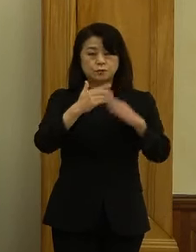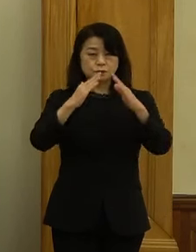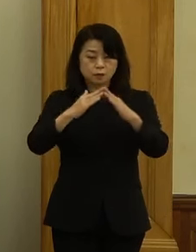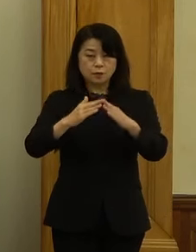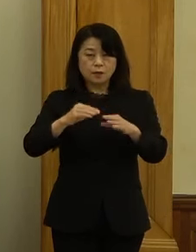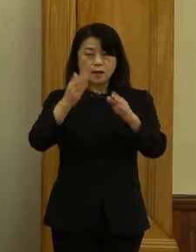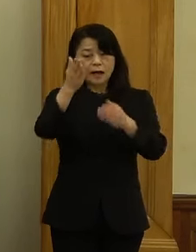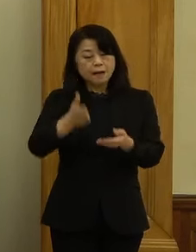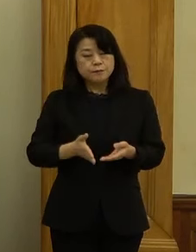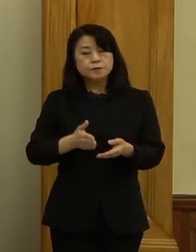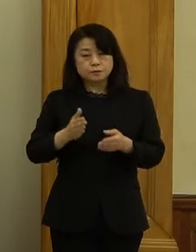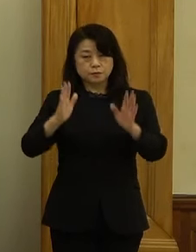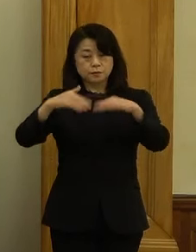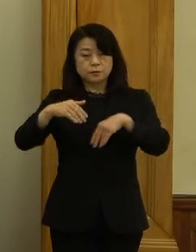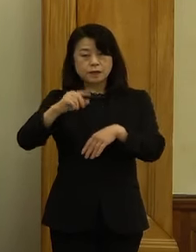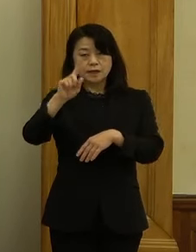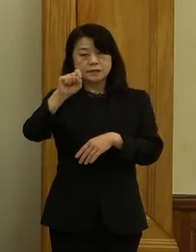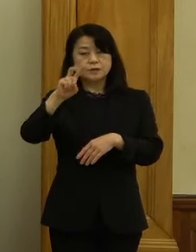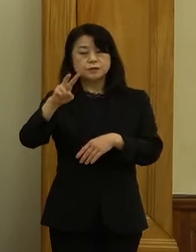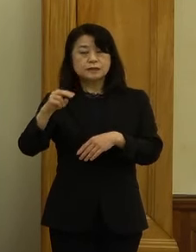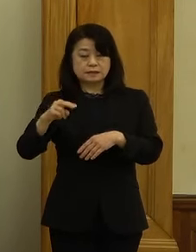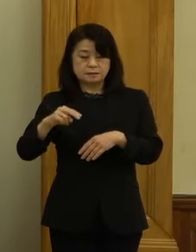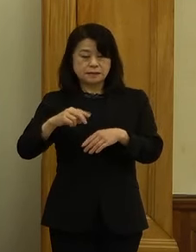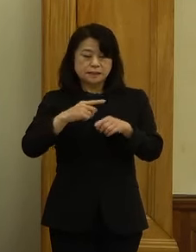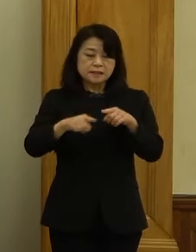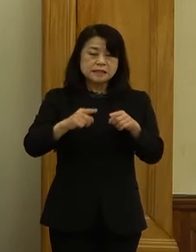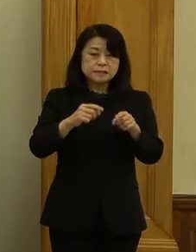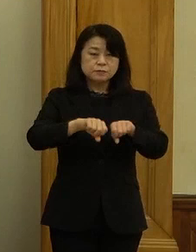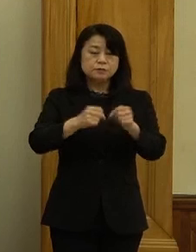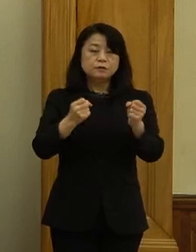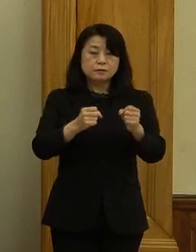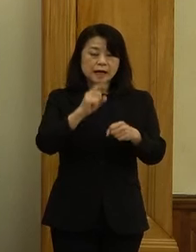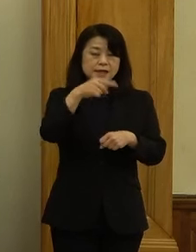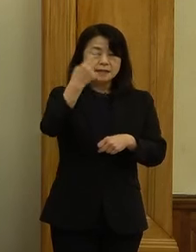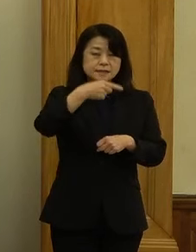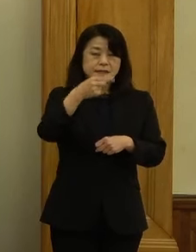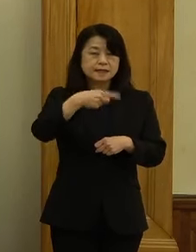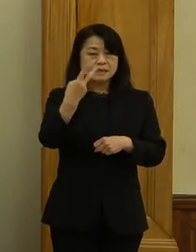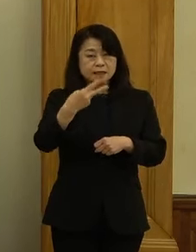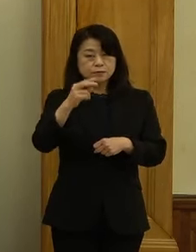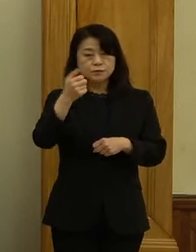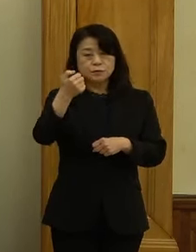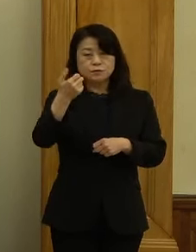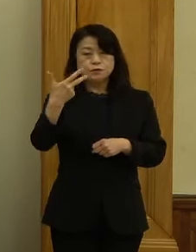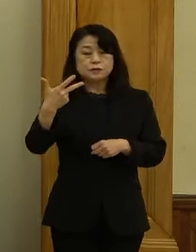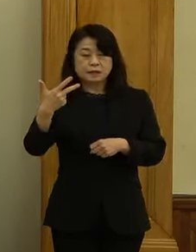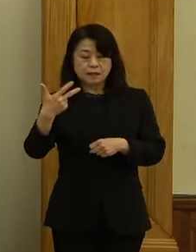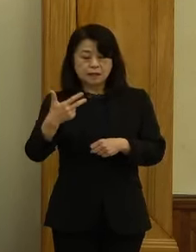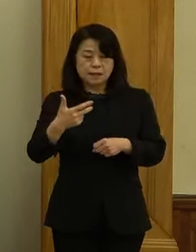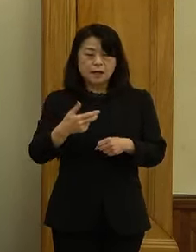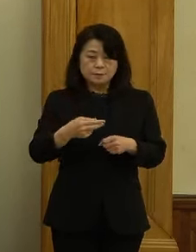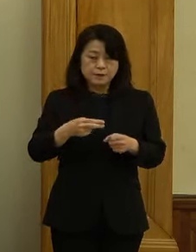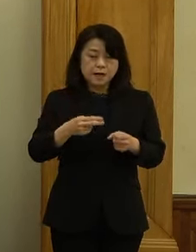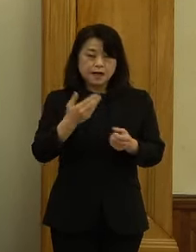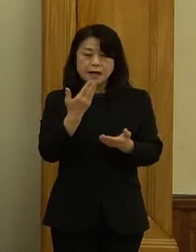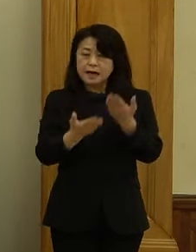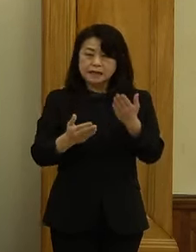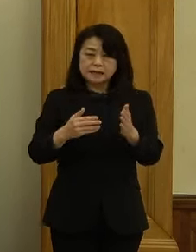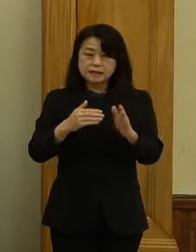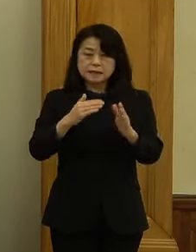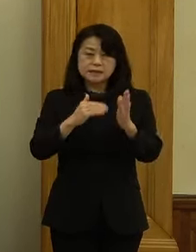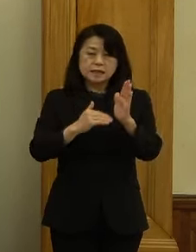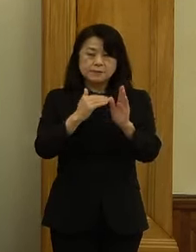22と一部破損が1257とま被害の程度が未分類となっているものが